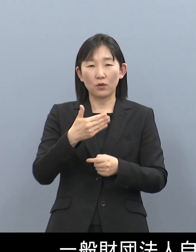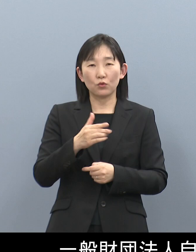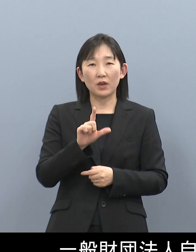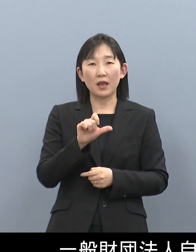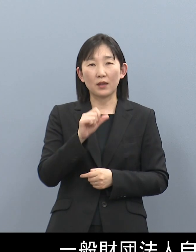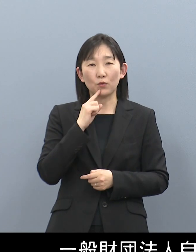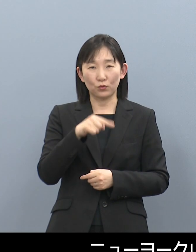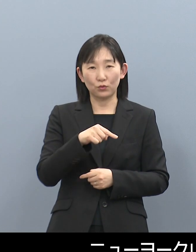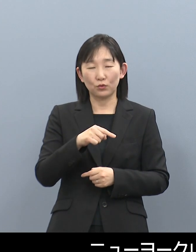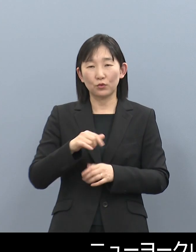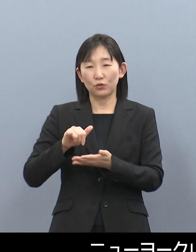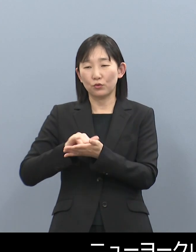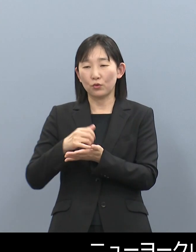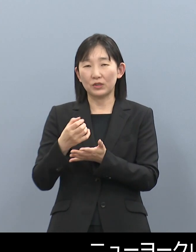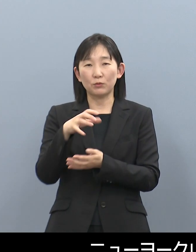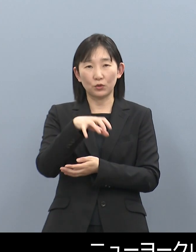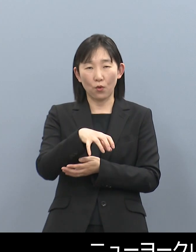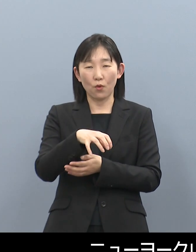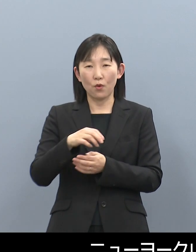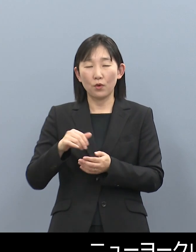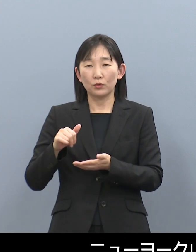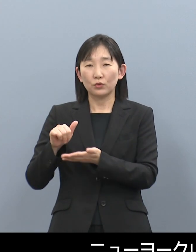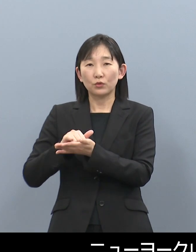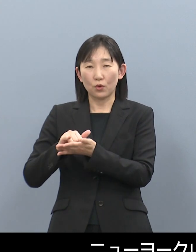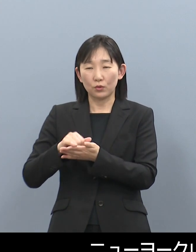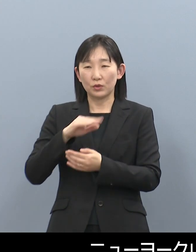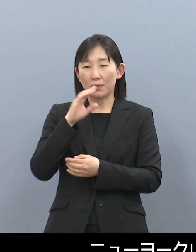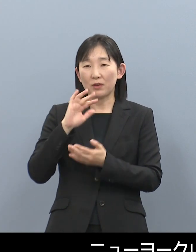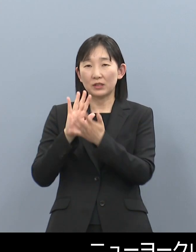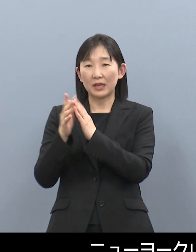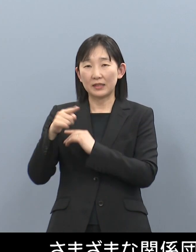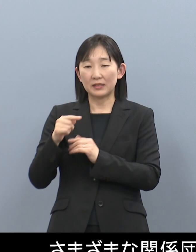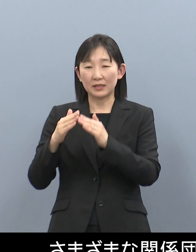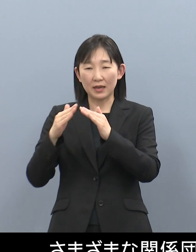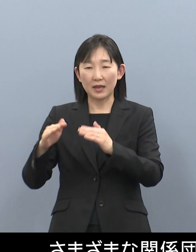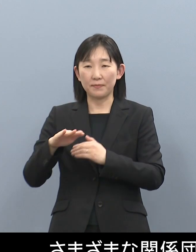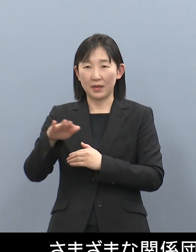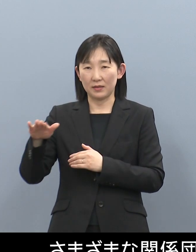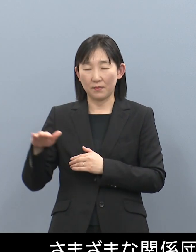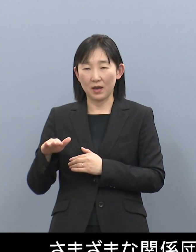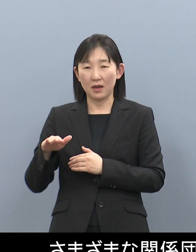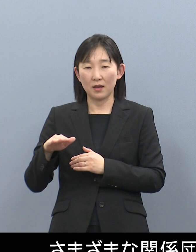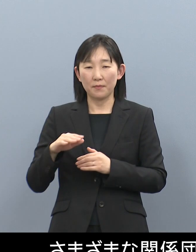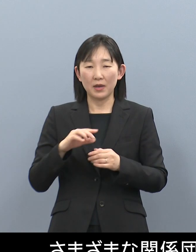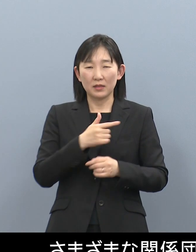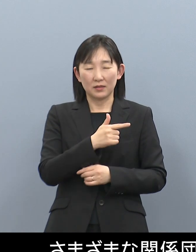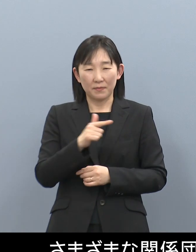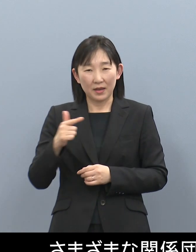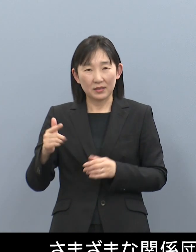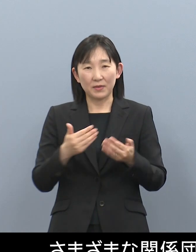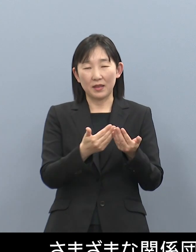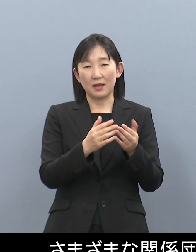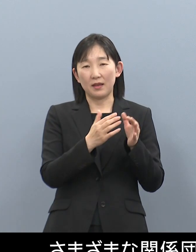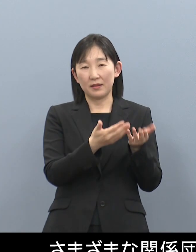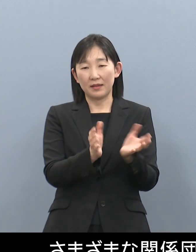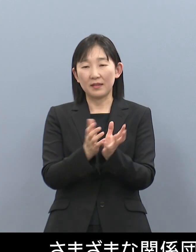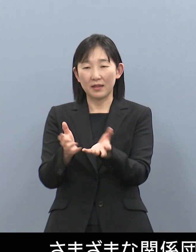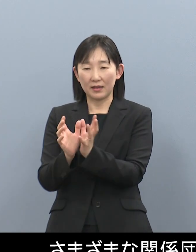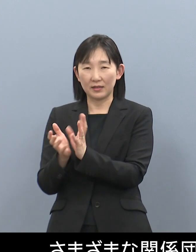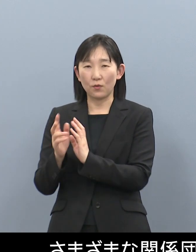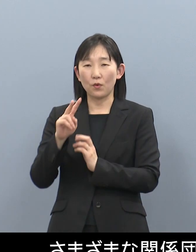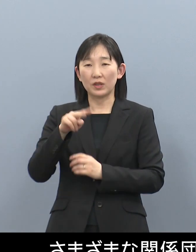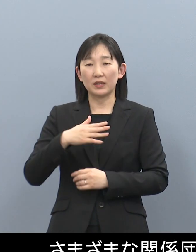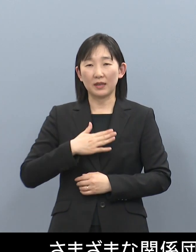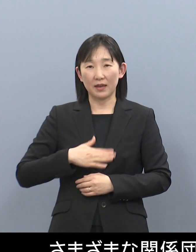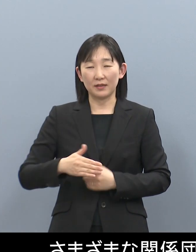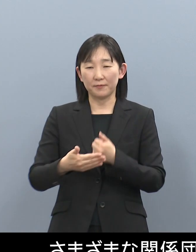やニューヨーク山内県人会の皆様をはじめさまざまな関係団体の皆様の多大なるご理解